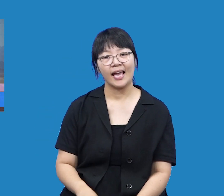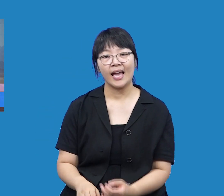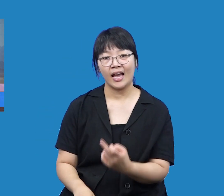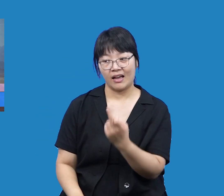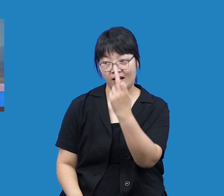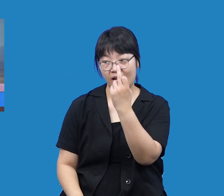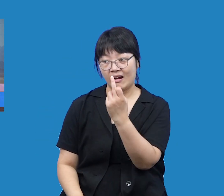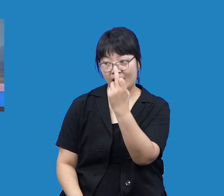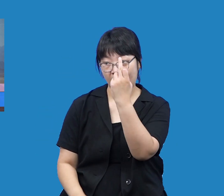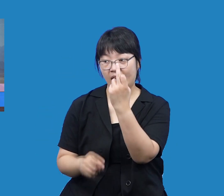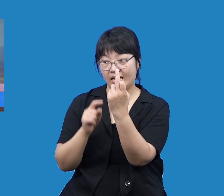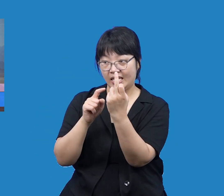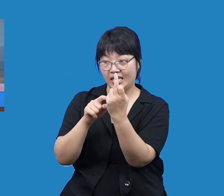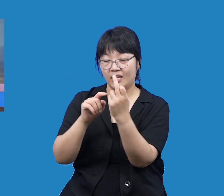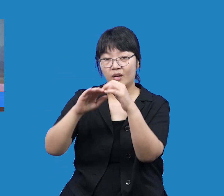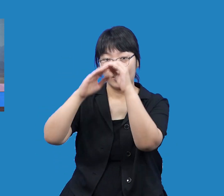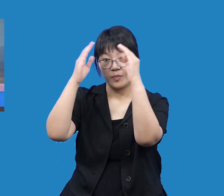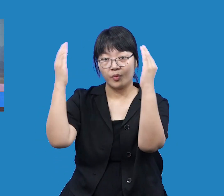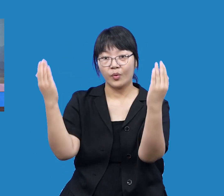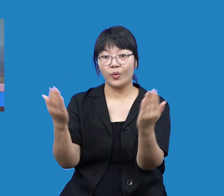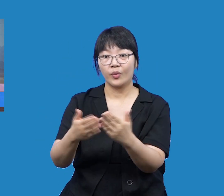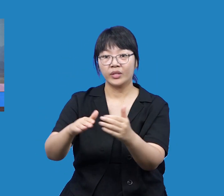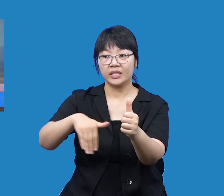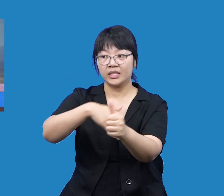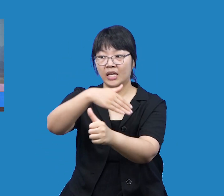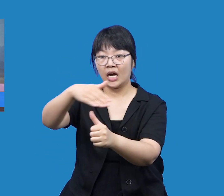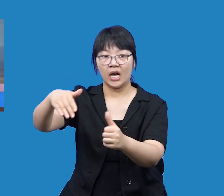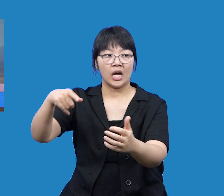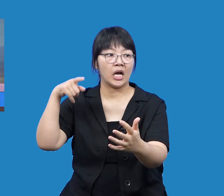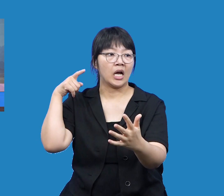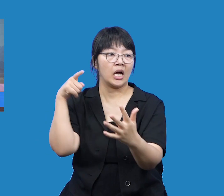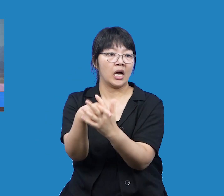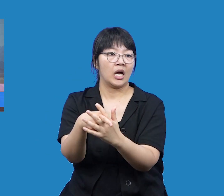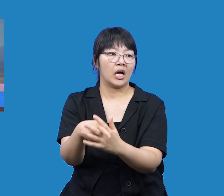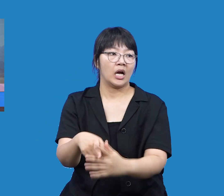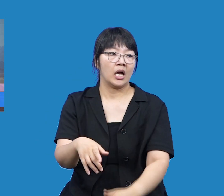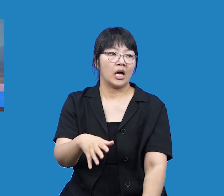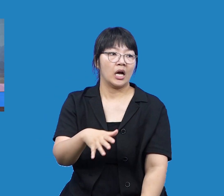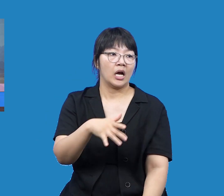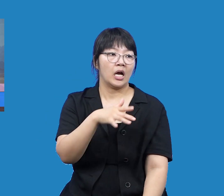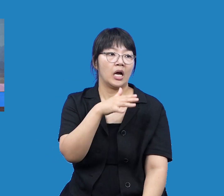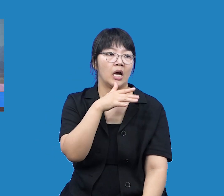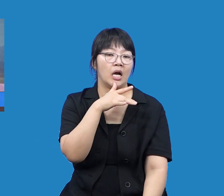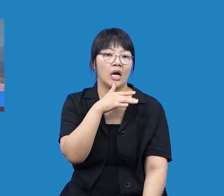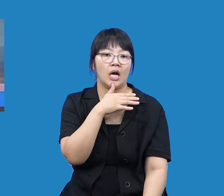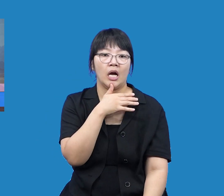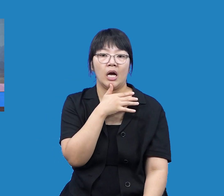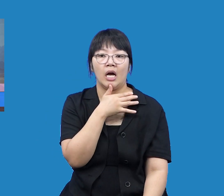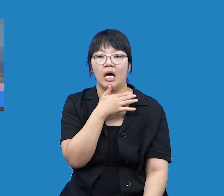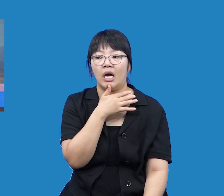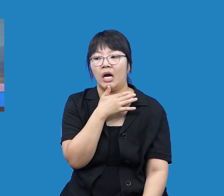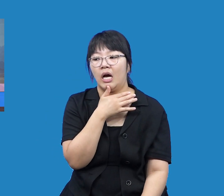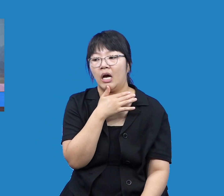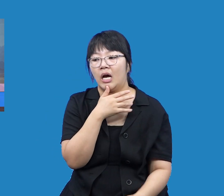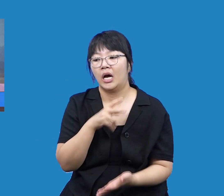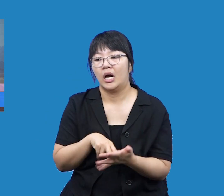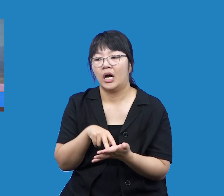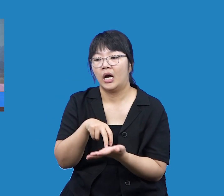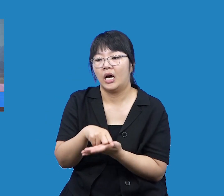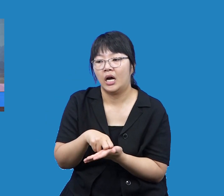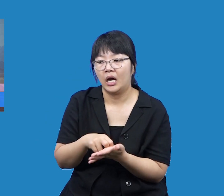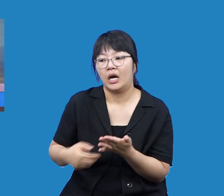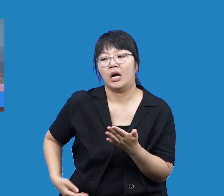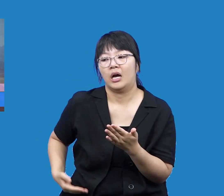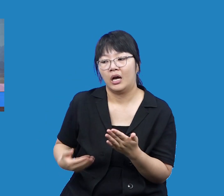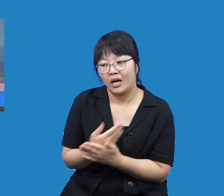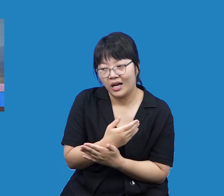아론이 모든 상황을 제대로 파악했어요. 그리고 아론이 나와서 회개를 시작합니다.